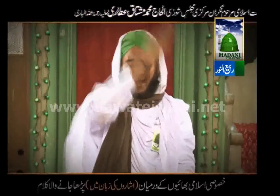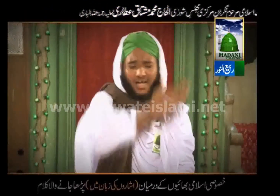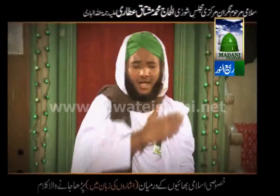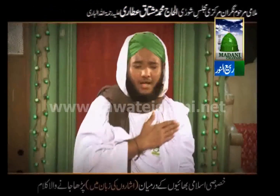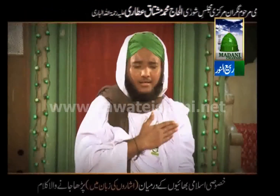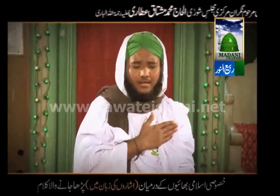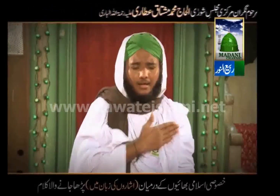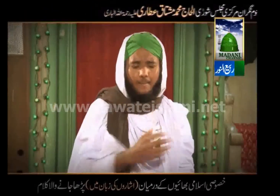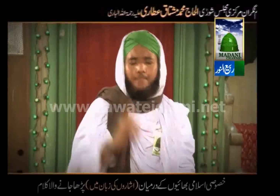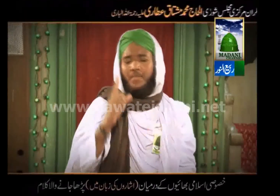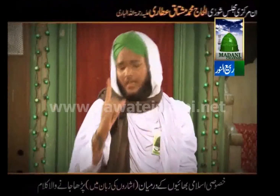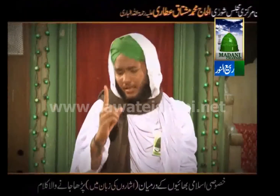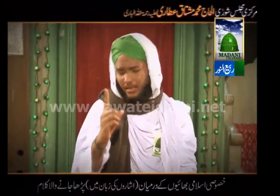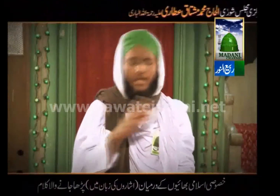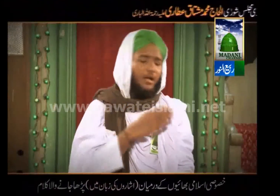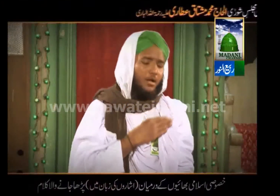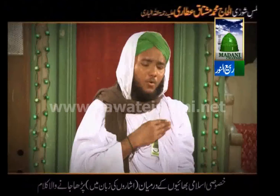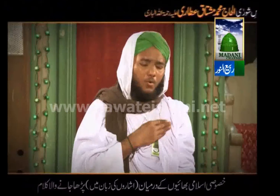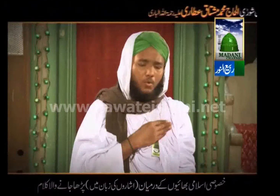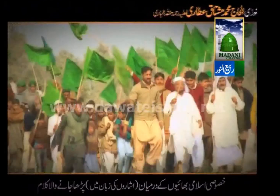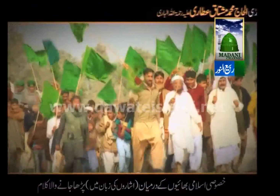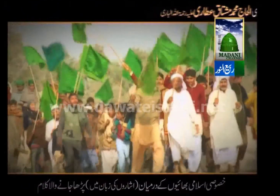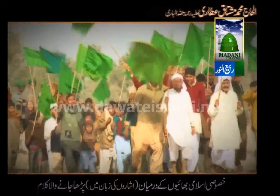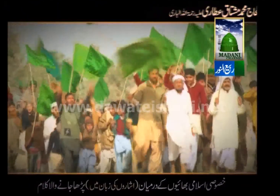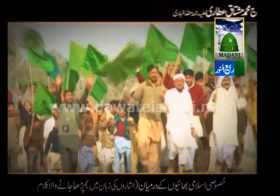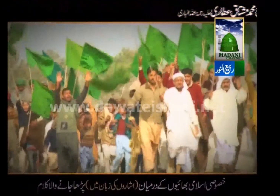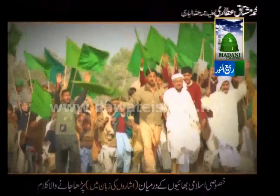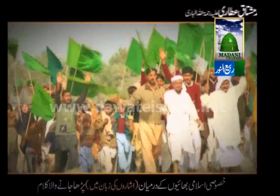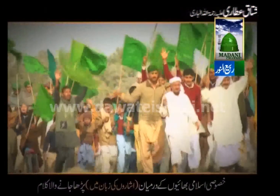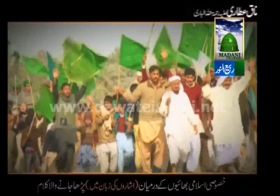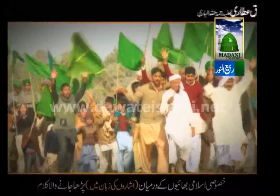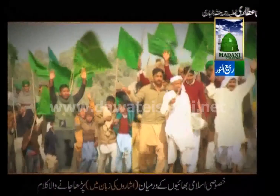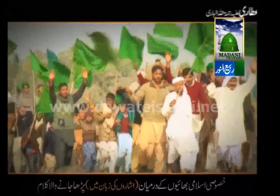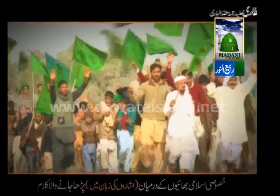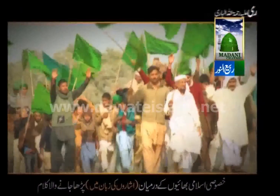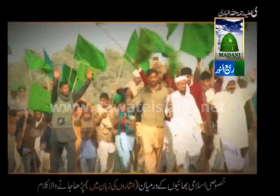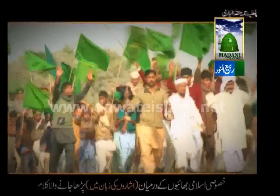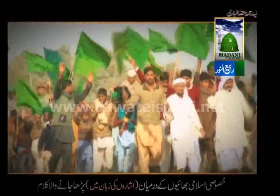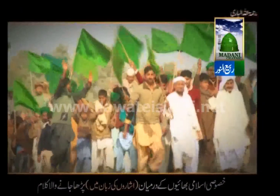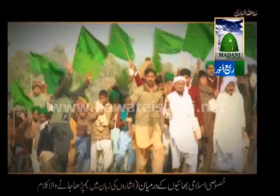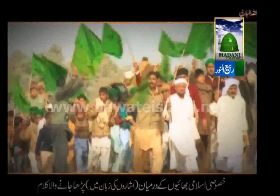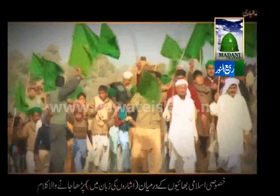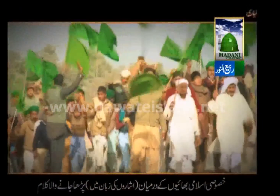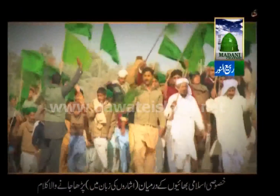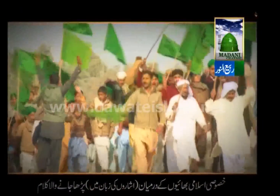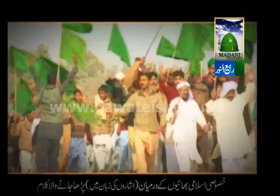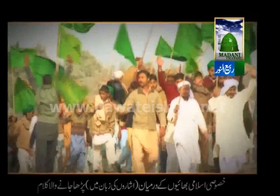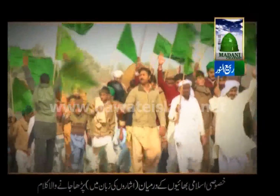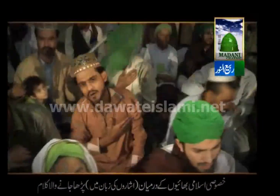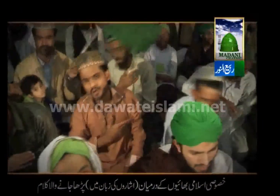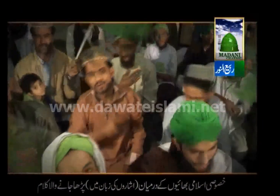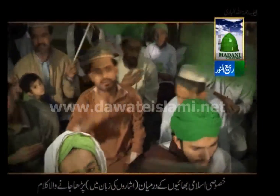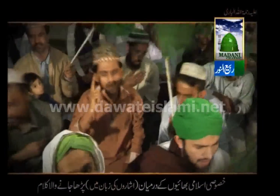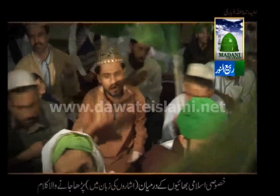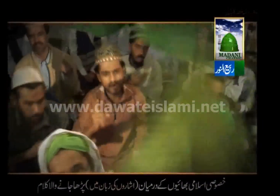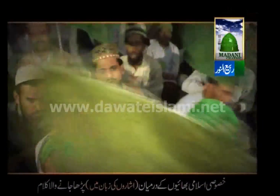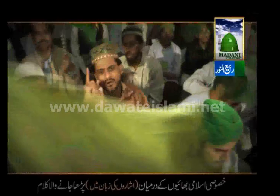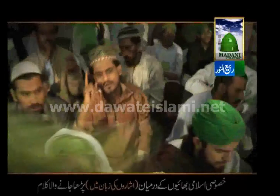لا الہ الا اللہ اللہ اللہ لا الہ